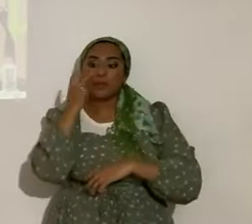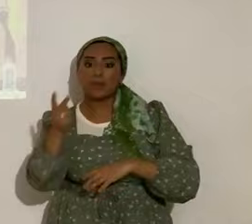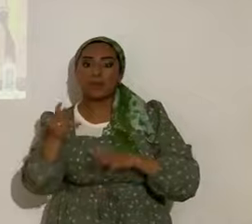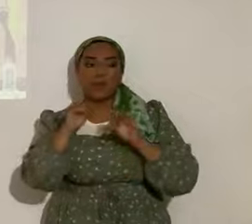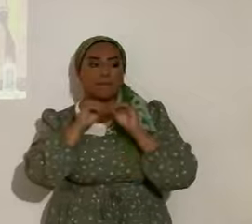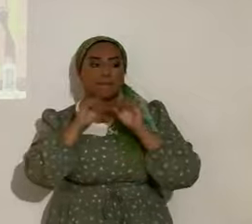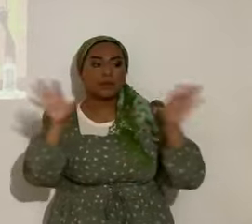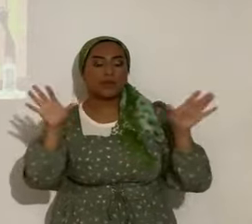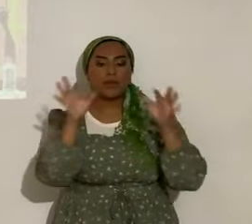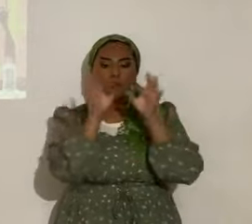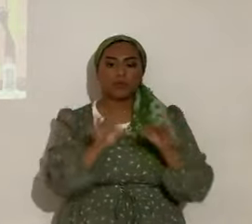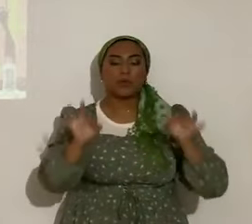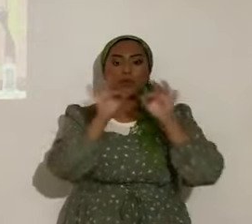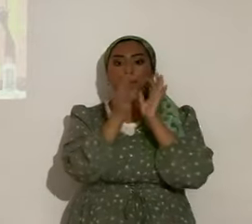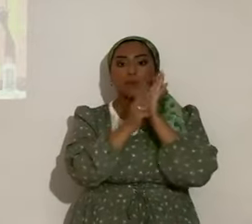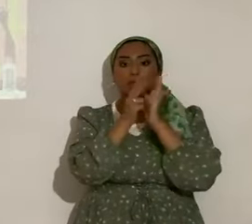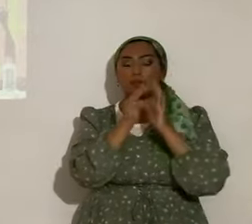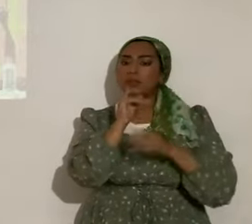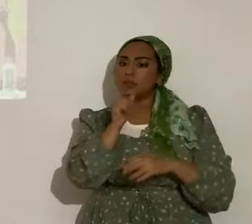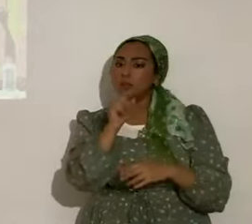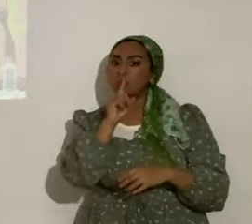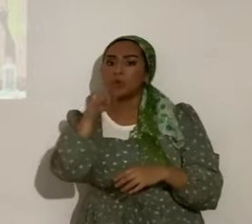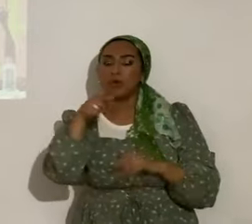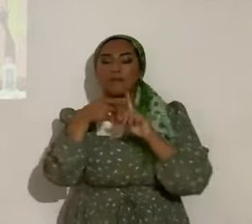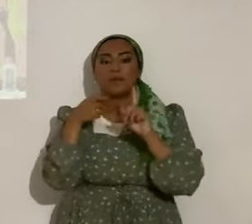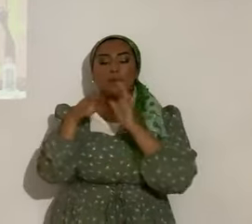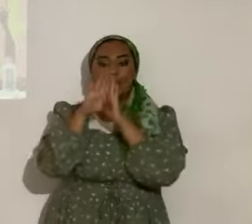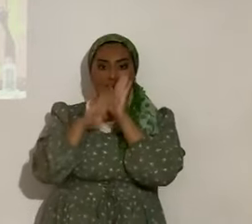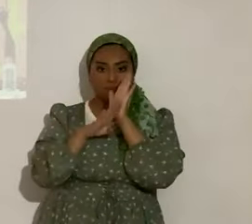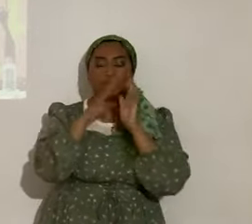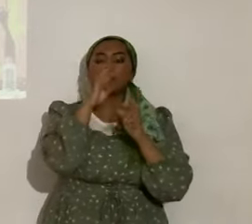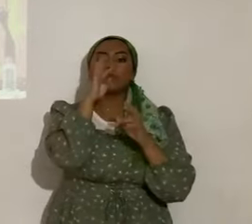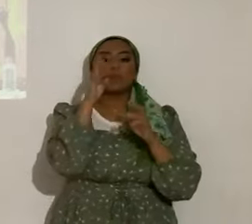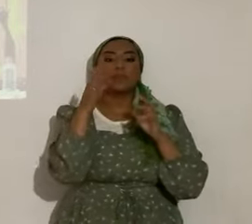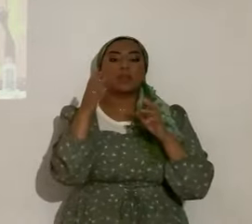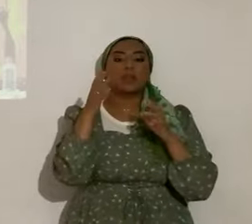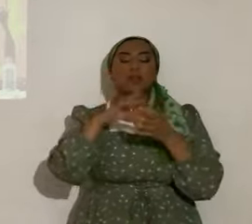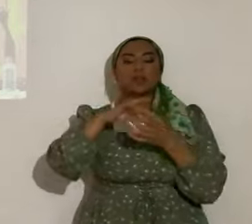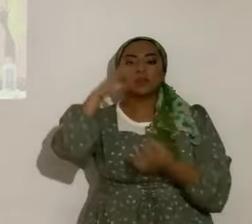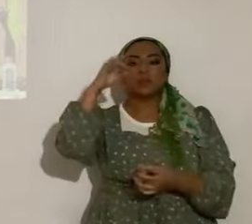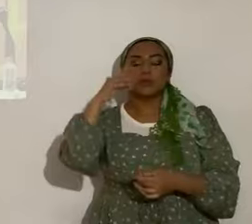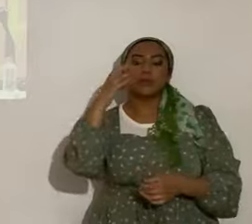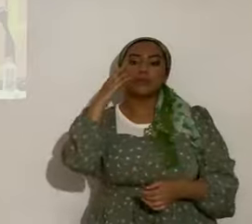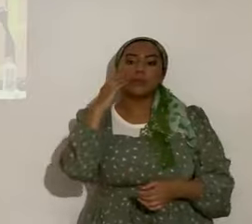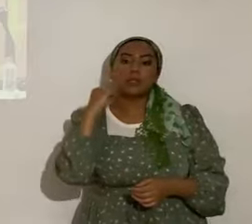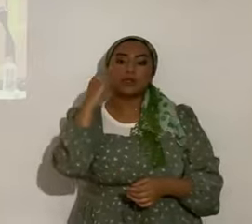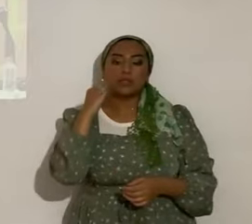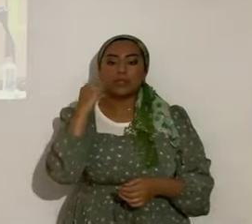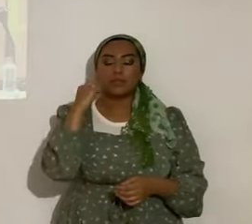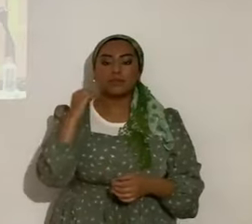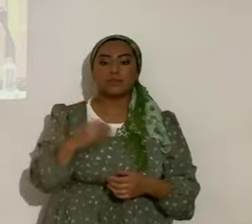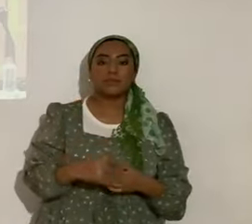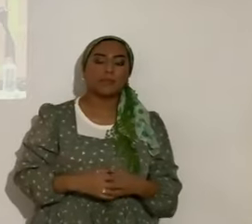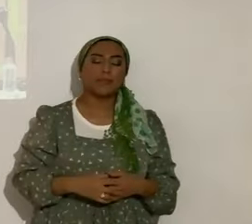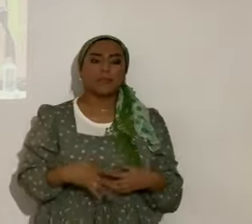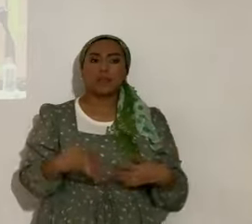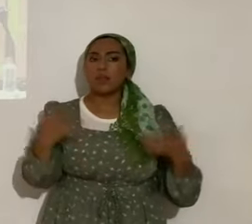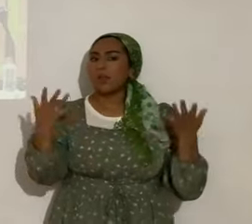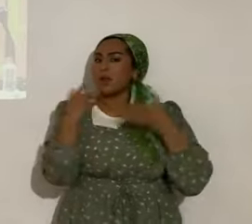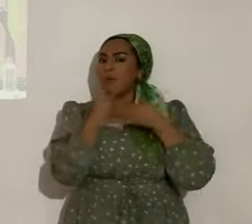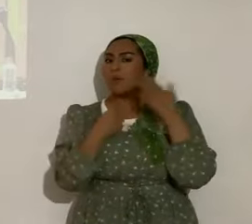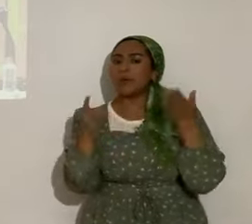recomienda como un video importante, y que lo es, porque es de la Biblia. Experiencia espiritual. ¿Qué es